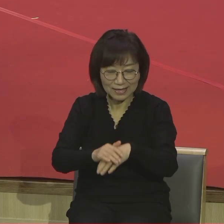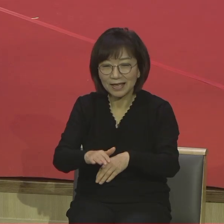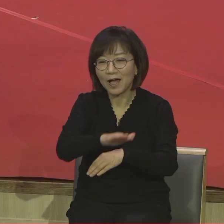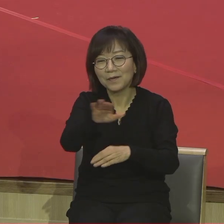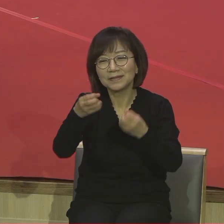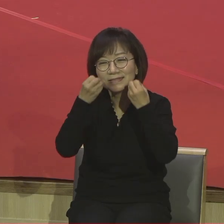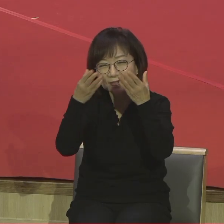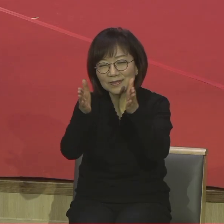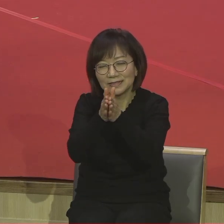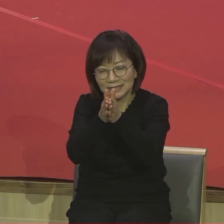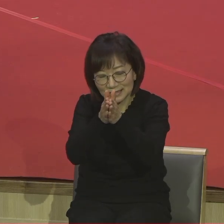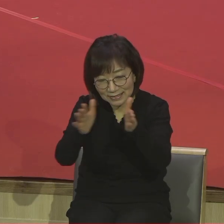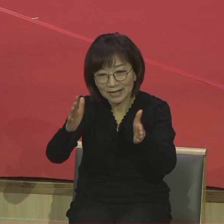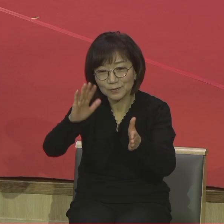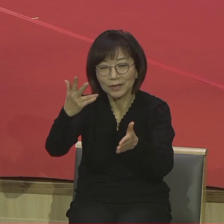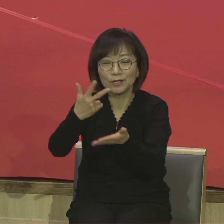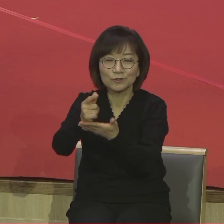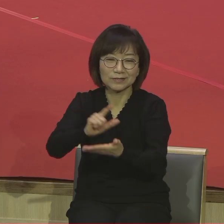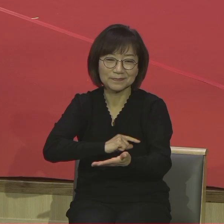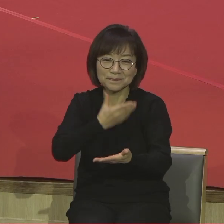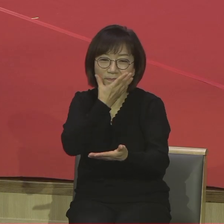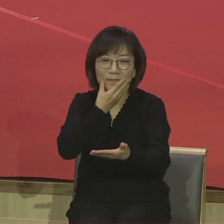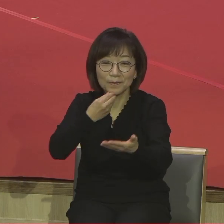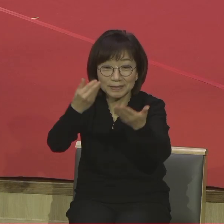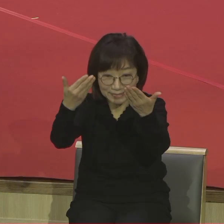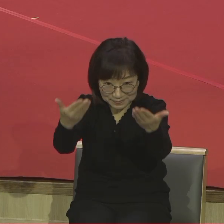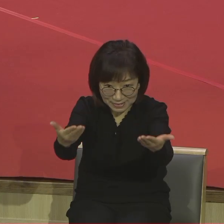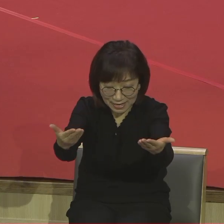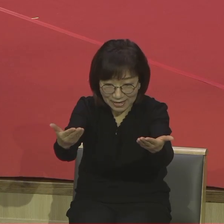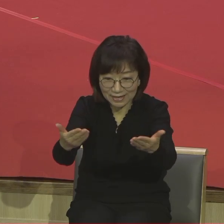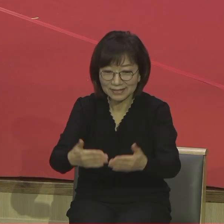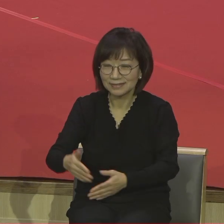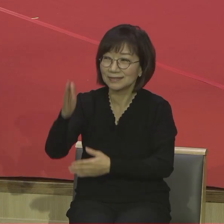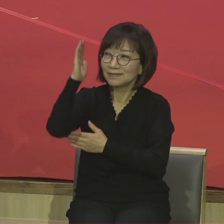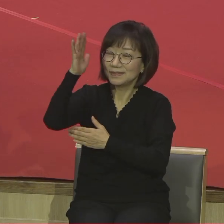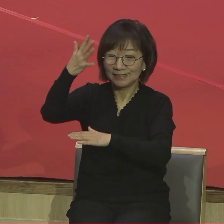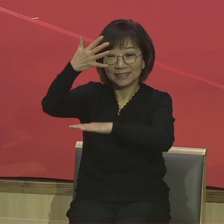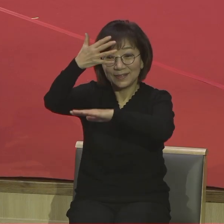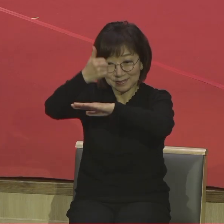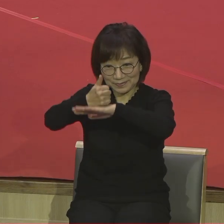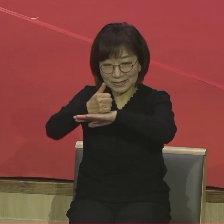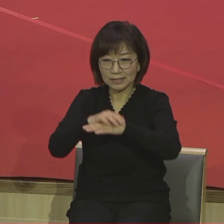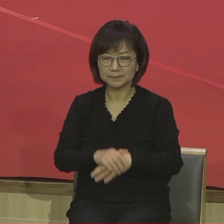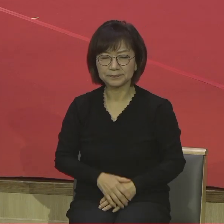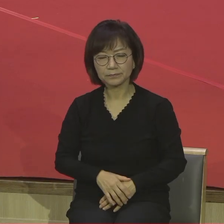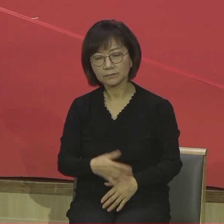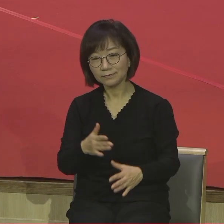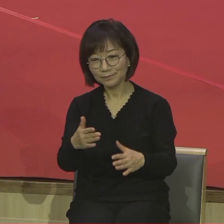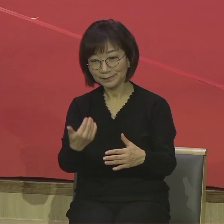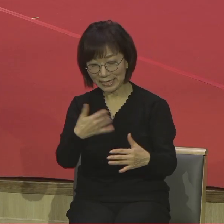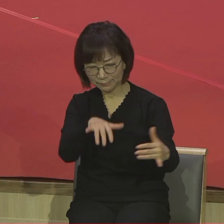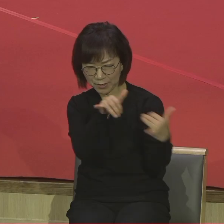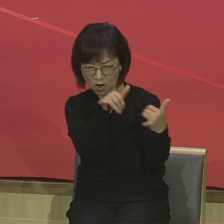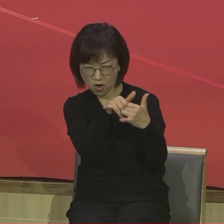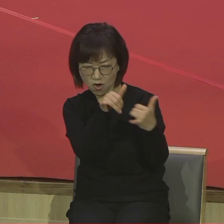새로운 시작이 일어나기를 주님으로 축복합니다. 결론입니다. 전쟁 중에 한 사병이